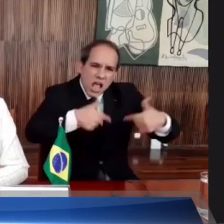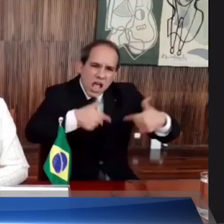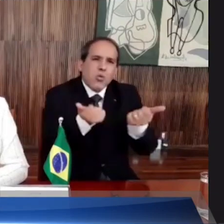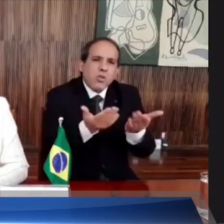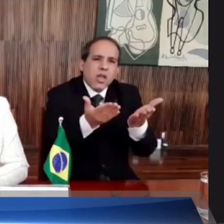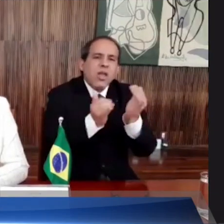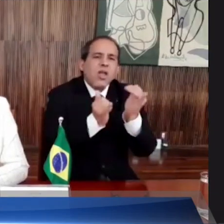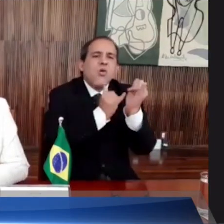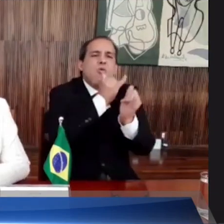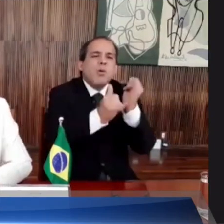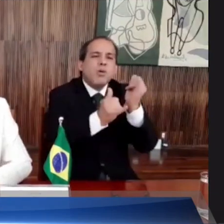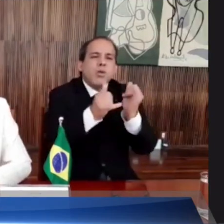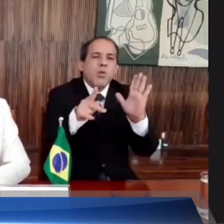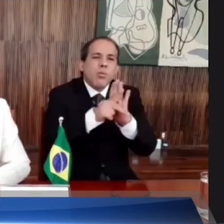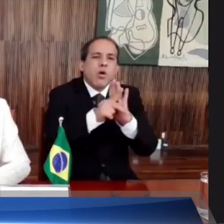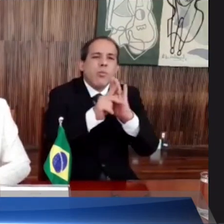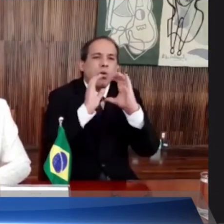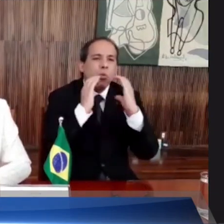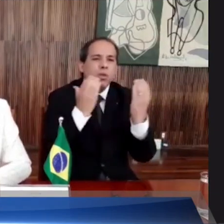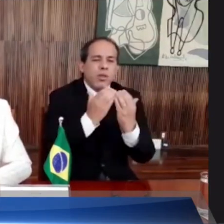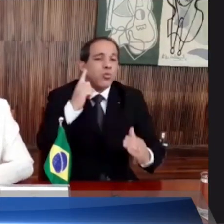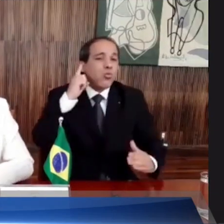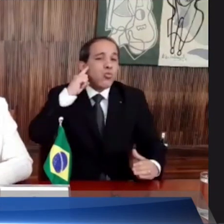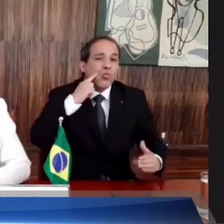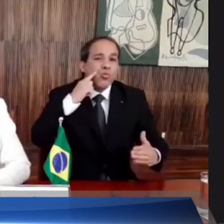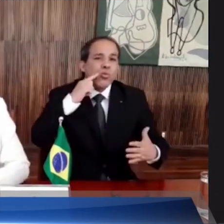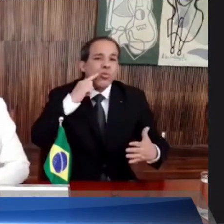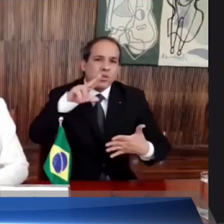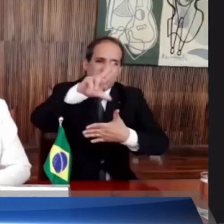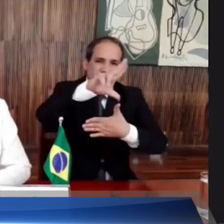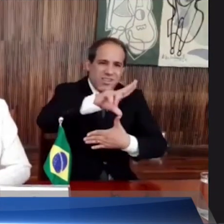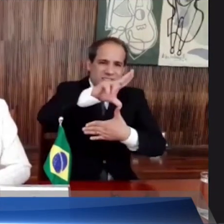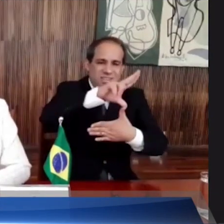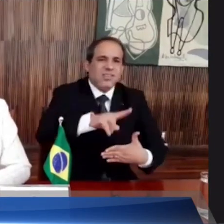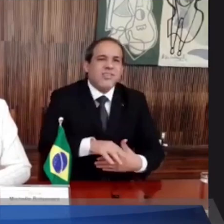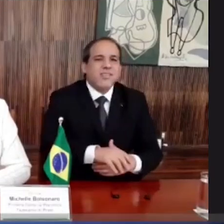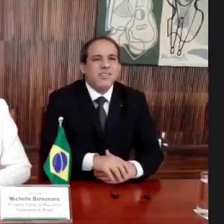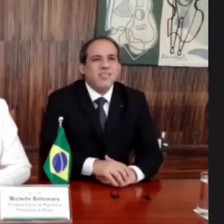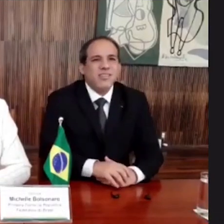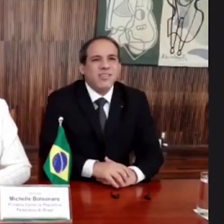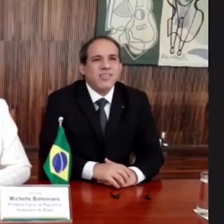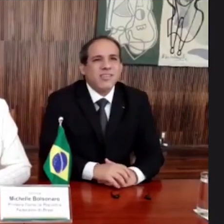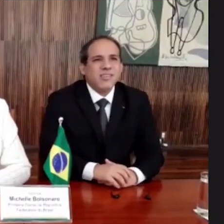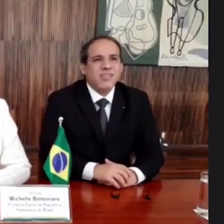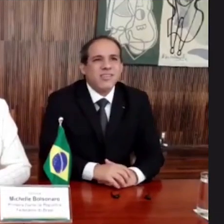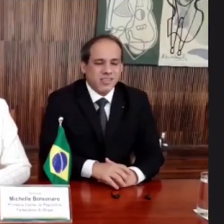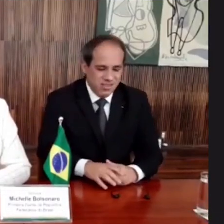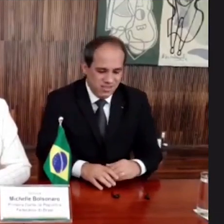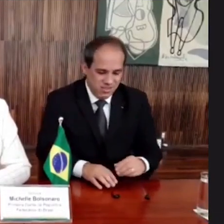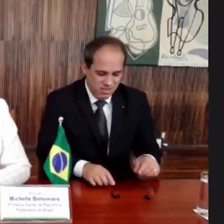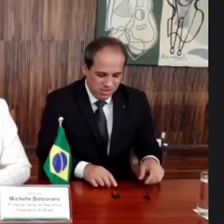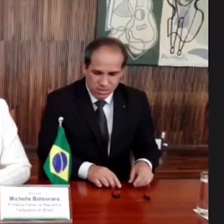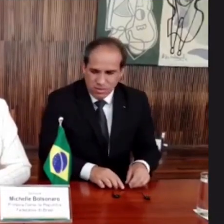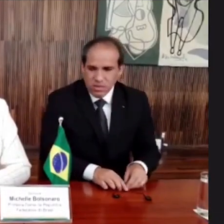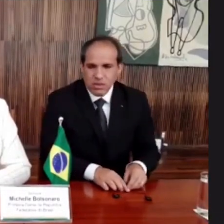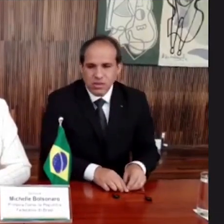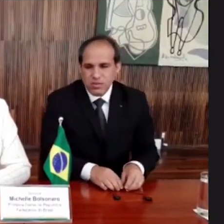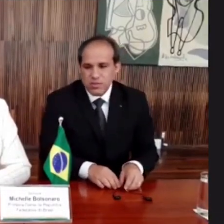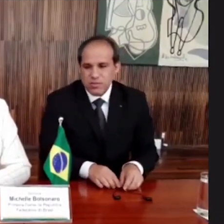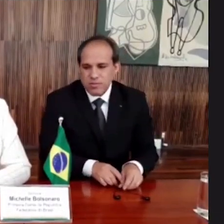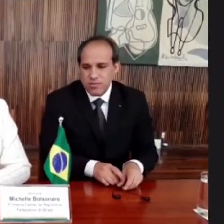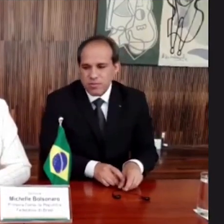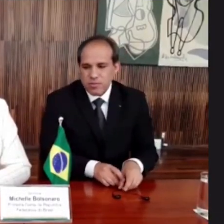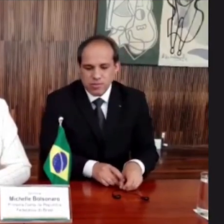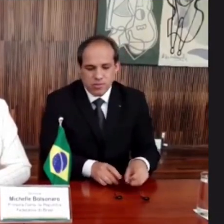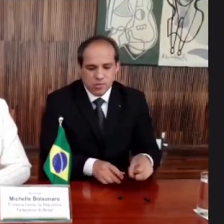latina. Primeramente, quisiera saludar a la señora Silvana Abdo de Paraguay, que por su iniciativa de llevar a